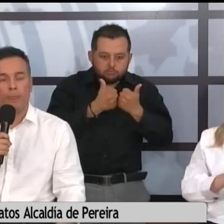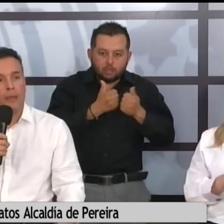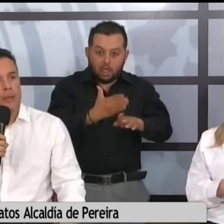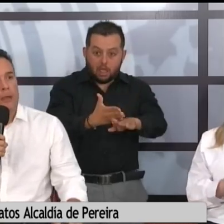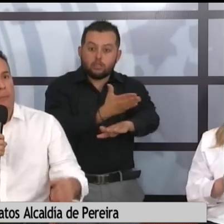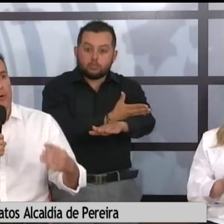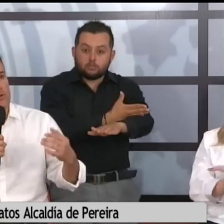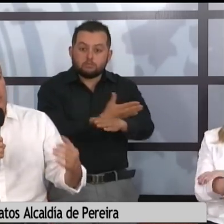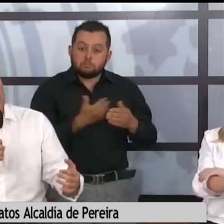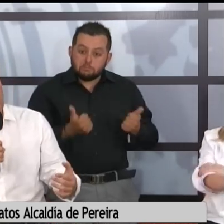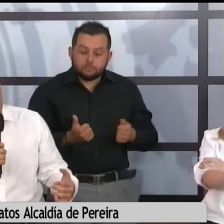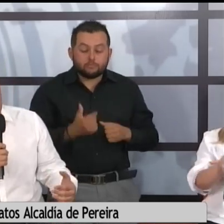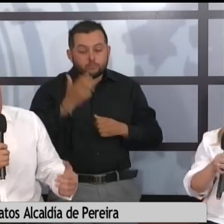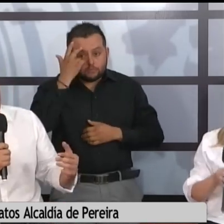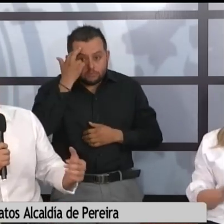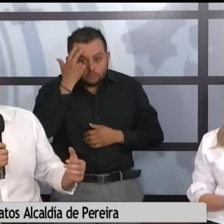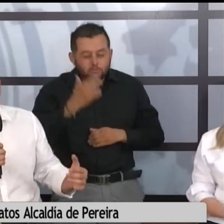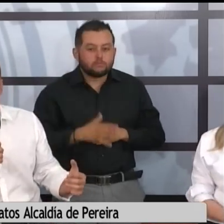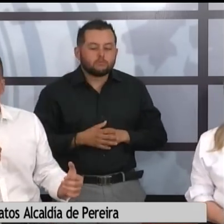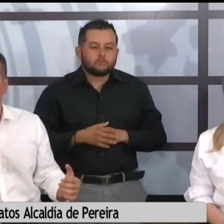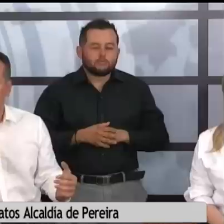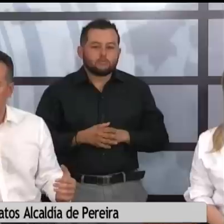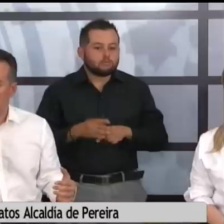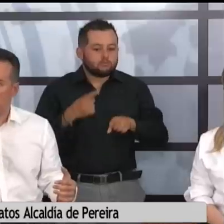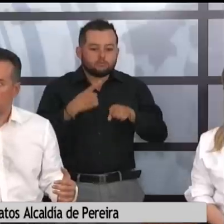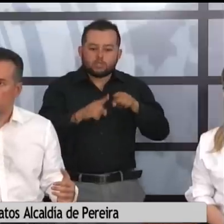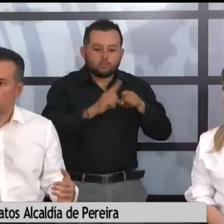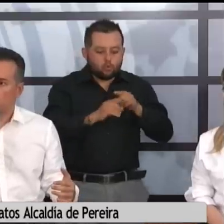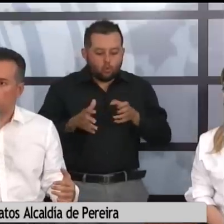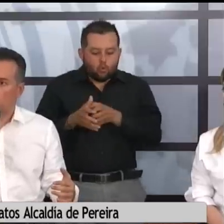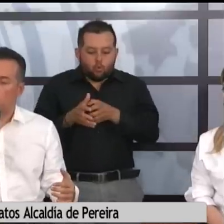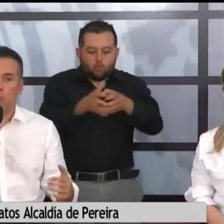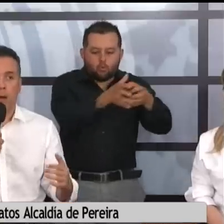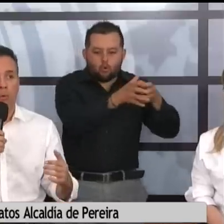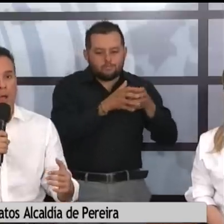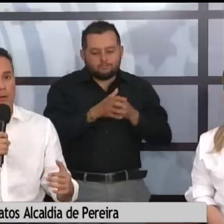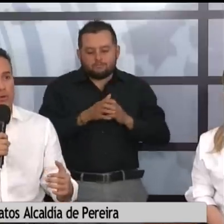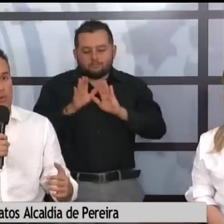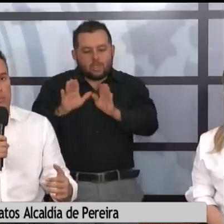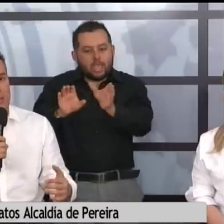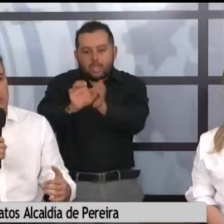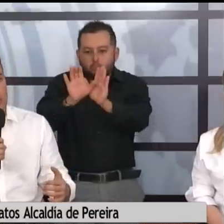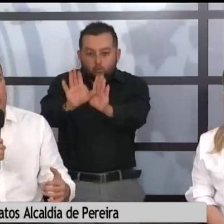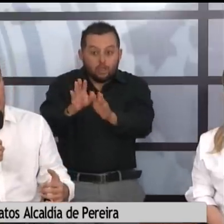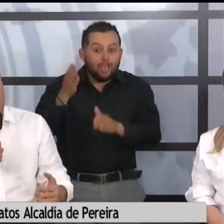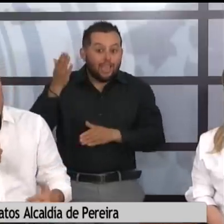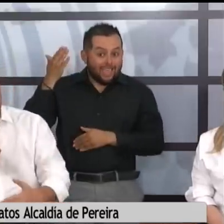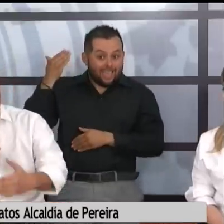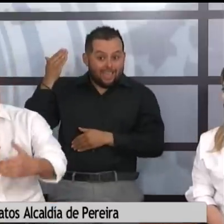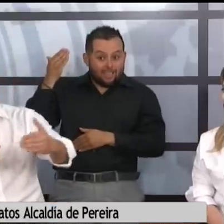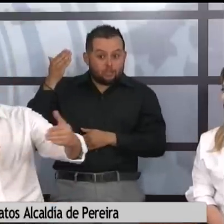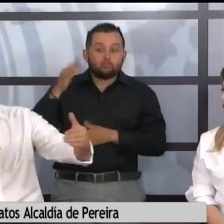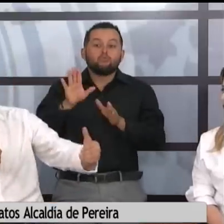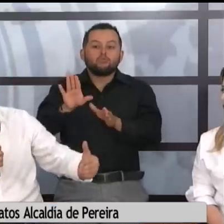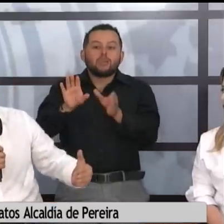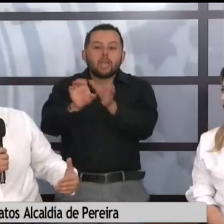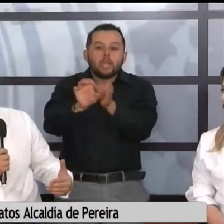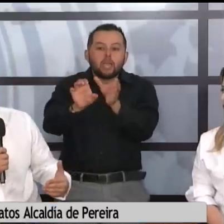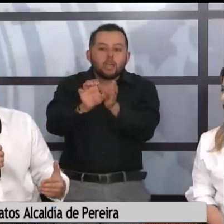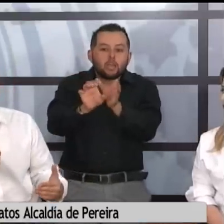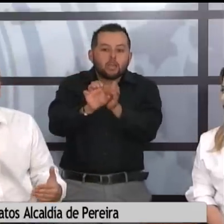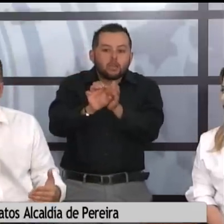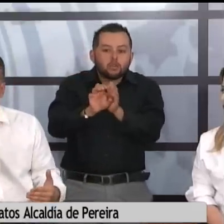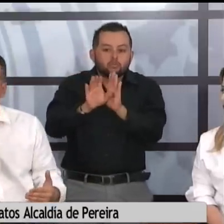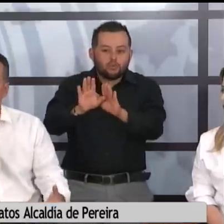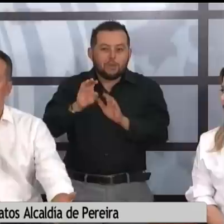momento. Por supuesto, cada torero anda con su cuadrilla. Juan Pablo Gallo en su momento, del equipo de